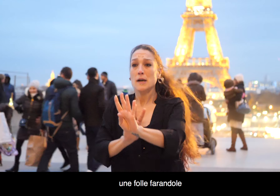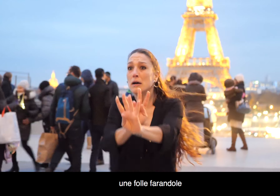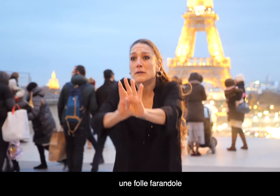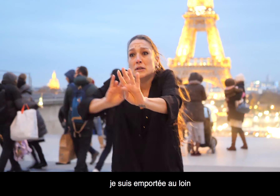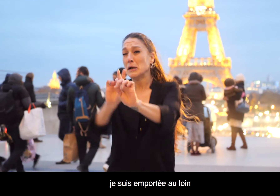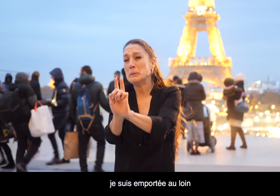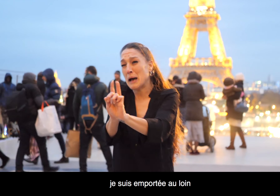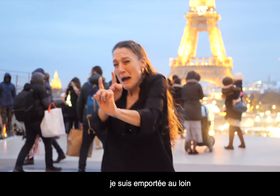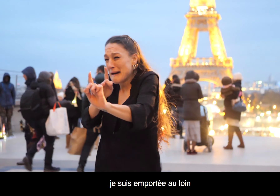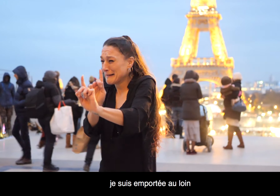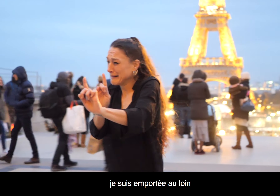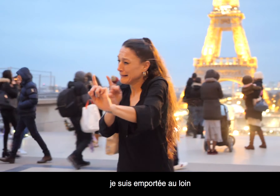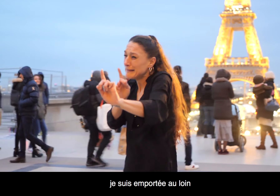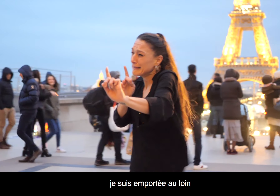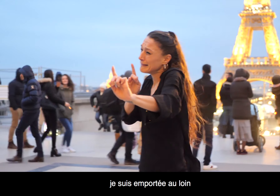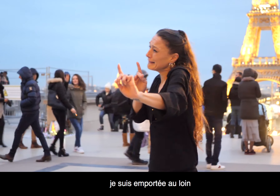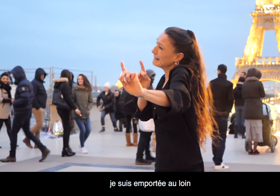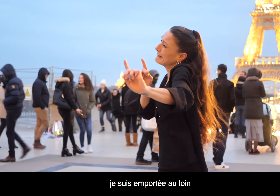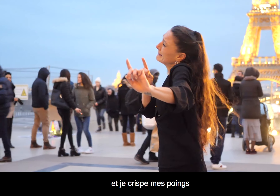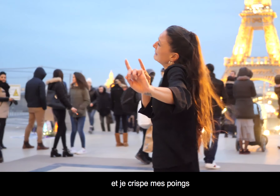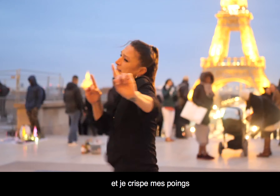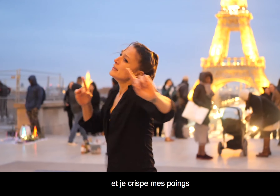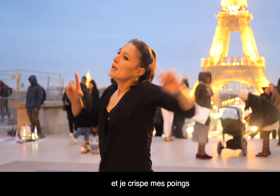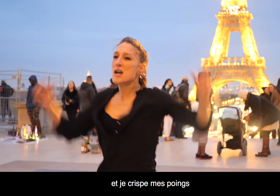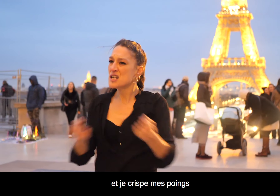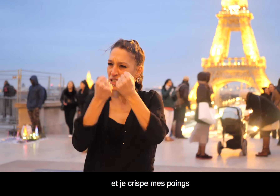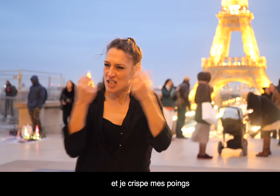farandole, je suis emporté au loin. Et je crispe mes poings